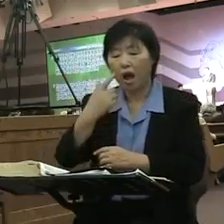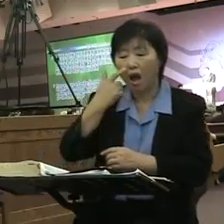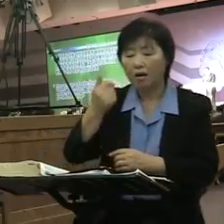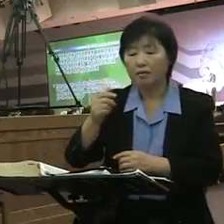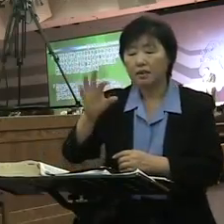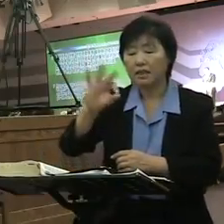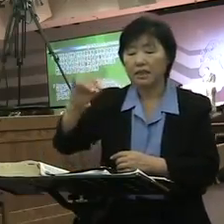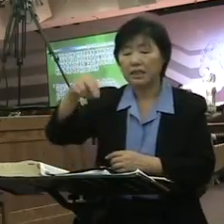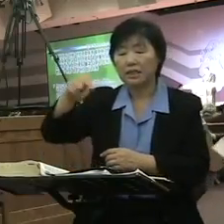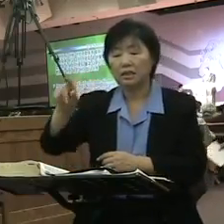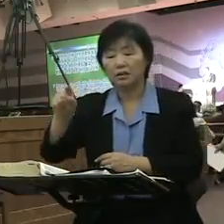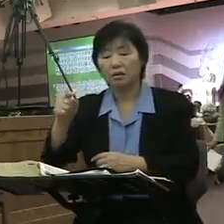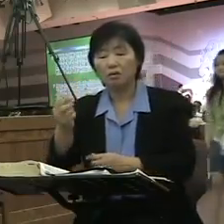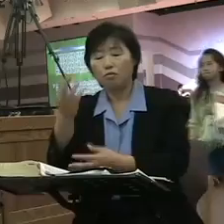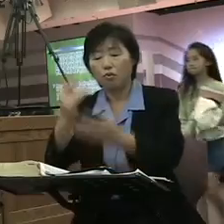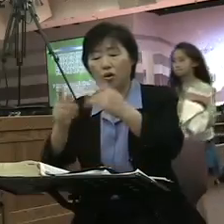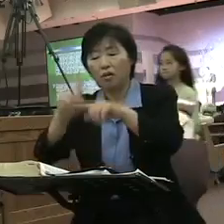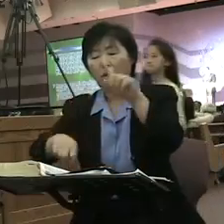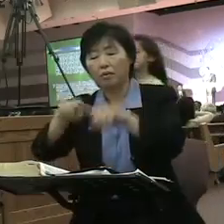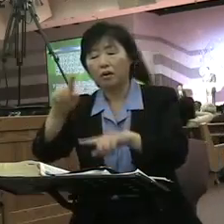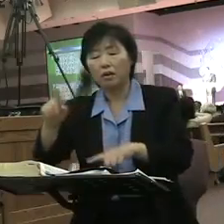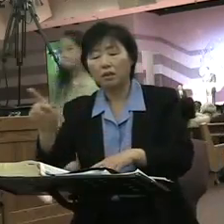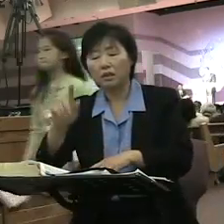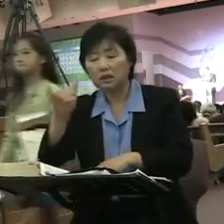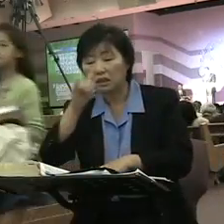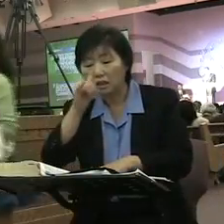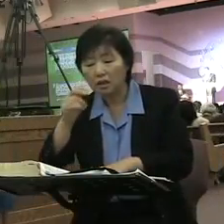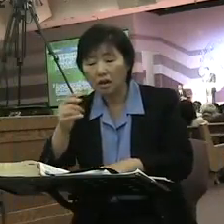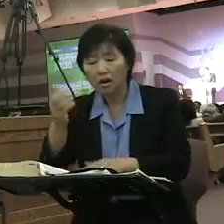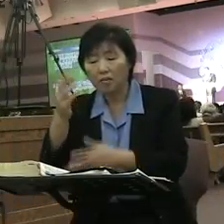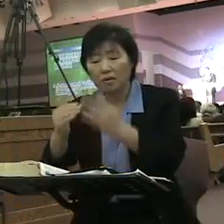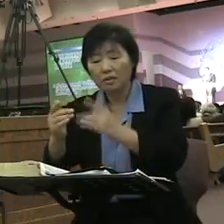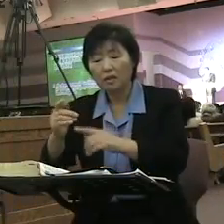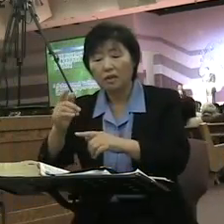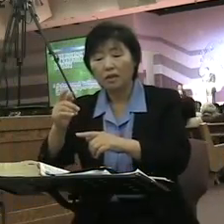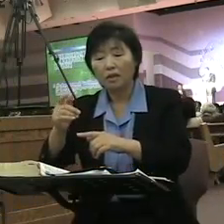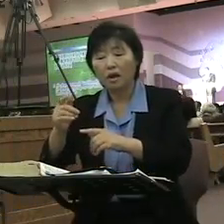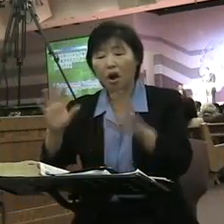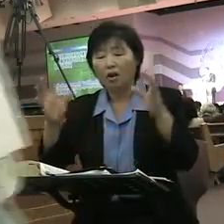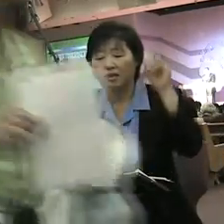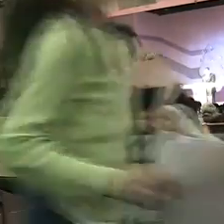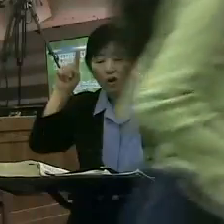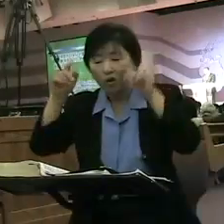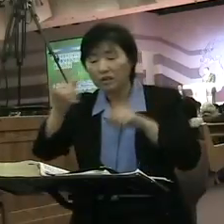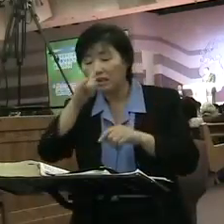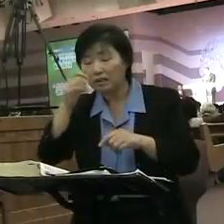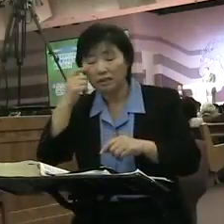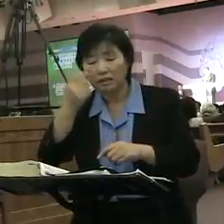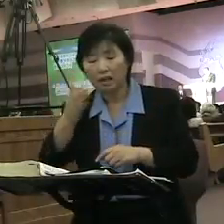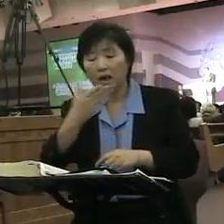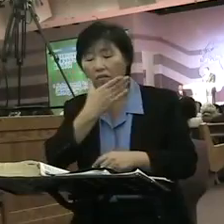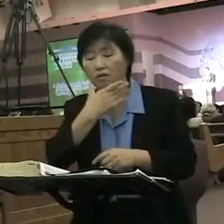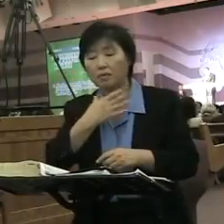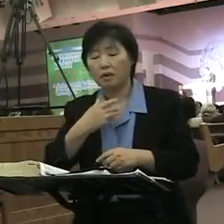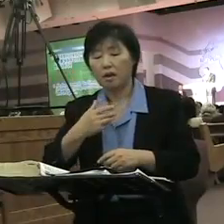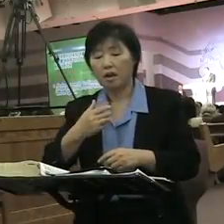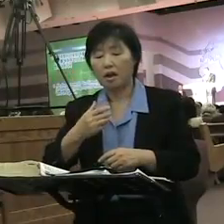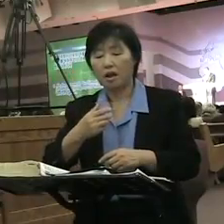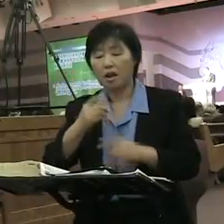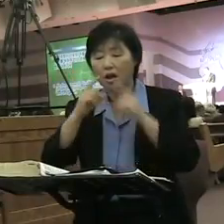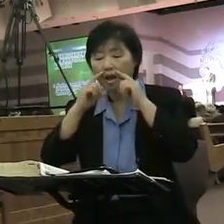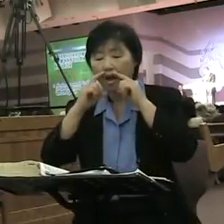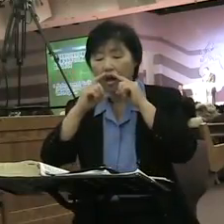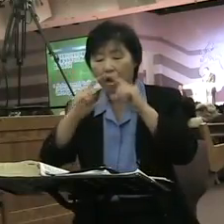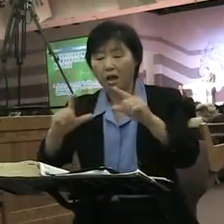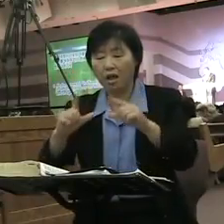가로되 그가 나는 이쁘니와 번제할 어린 양은 어디 있나이까. 아브라함이 가로되 아들아 번제할 어린 양은